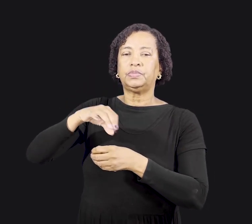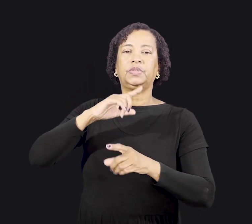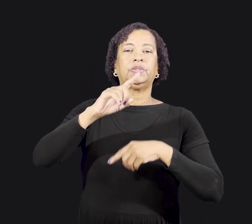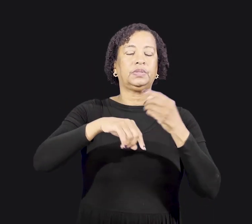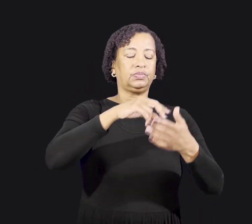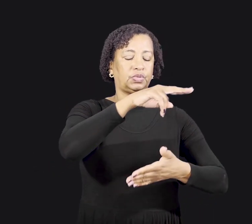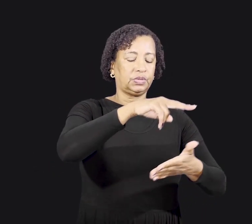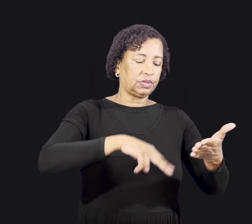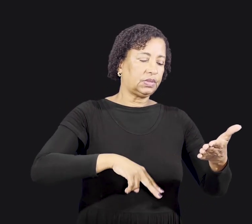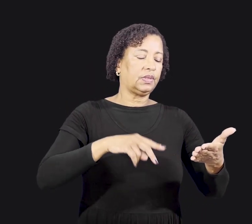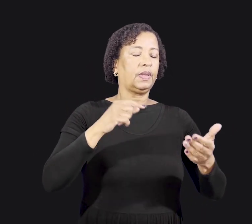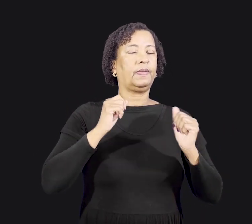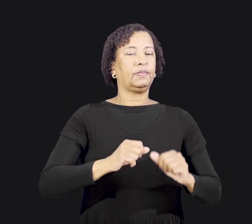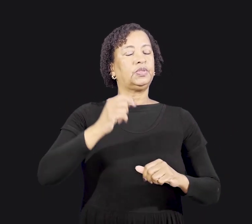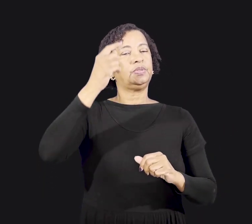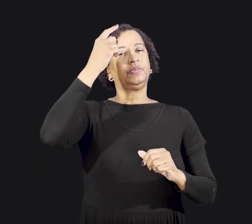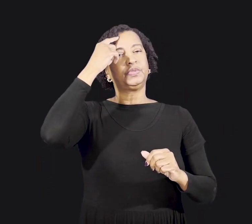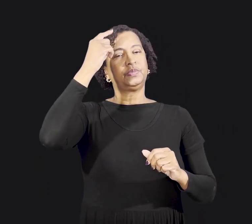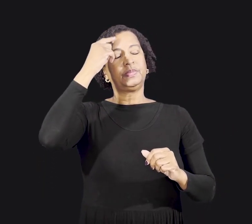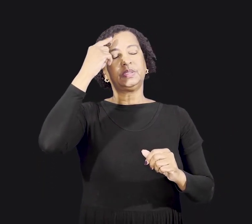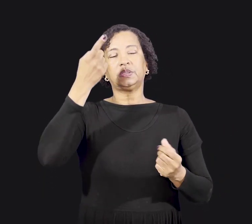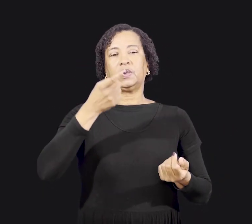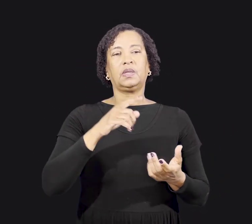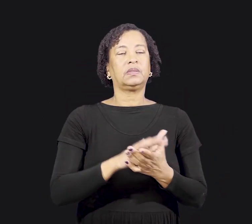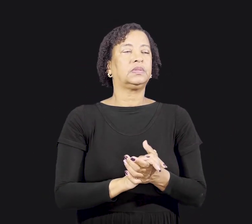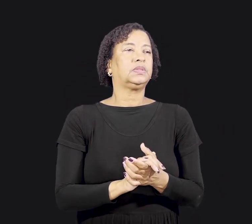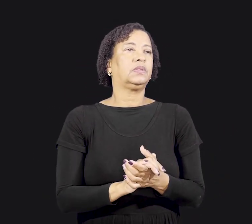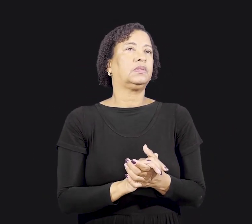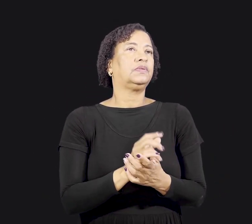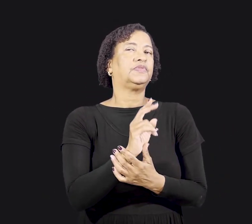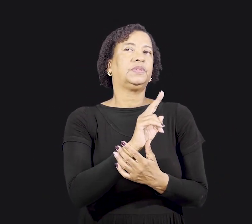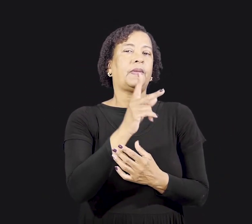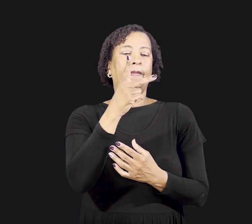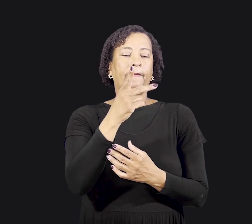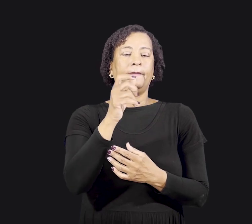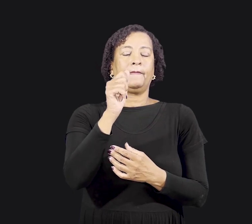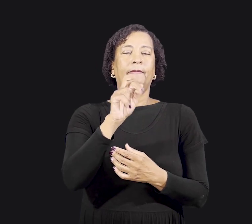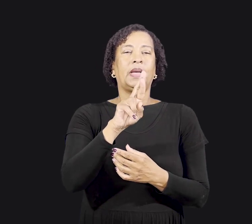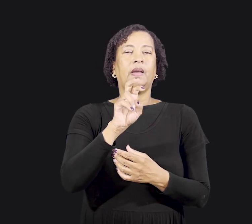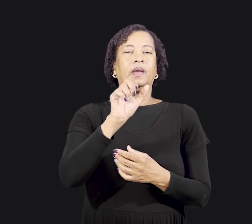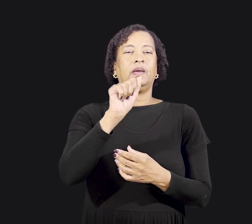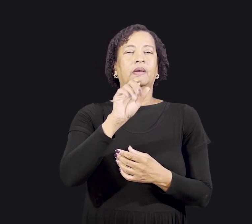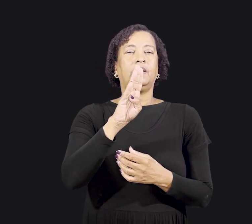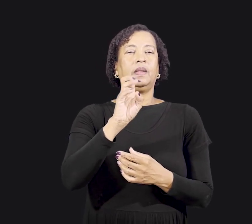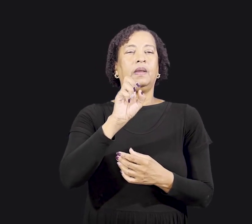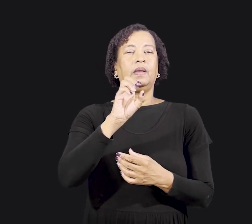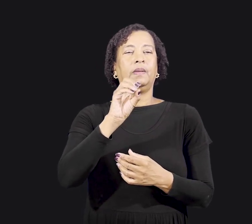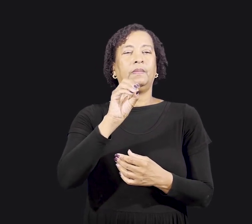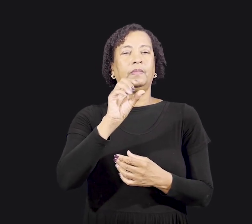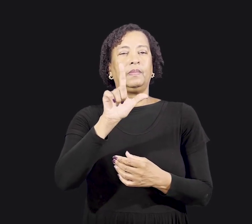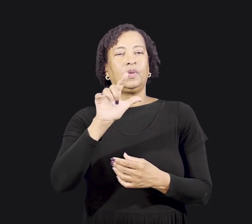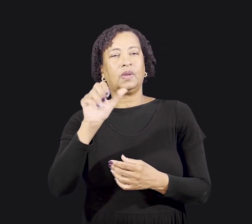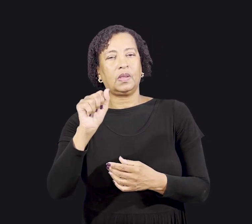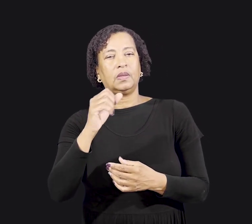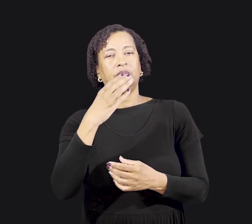ler essa parábola, podemos pensar que ela não deveria chamar-se parábola do semeador. Na verdade, é a parábola